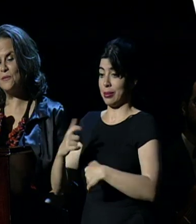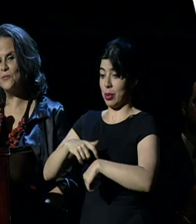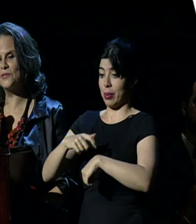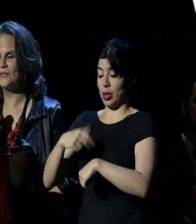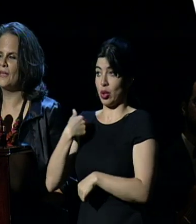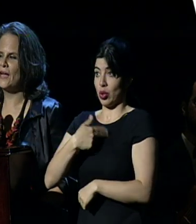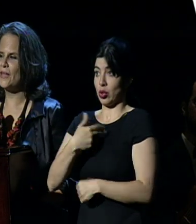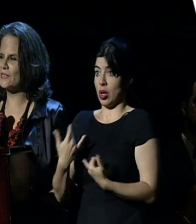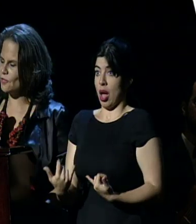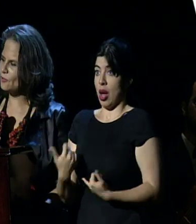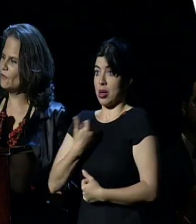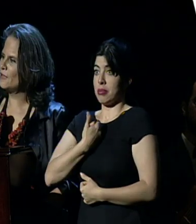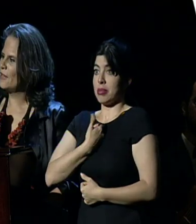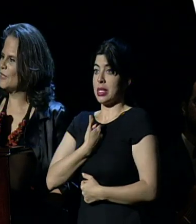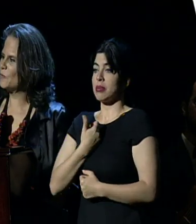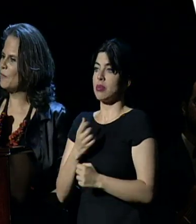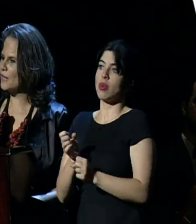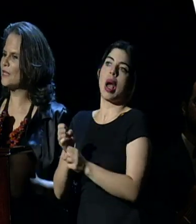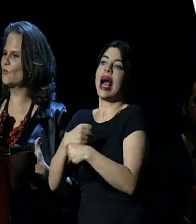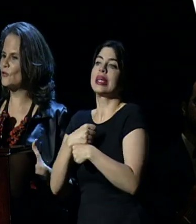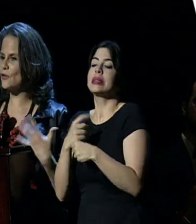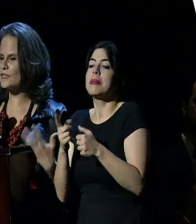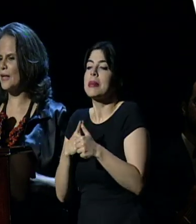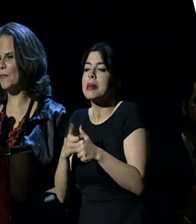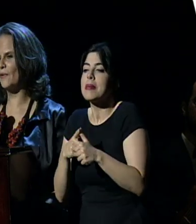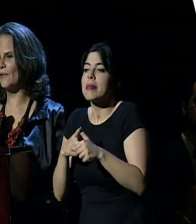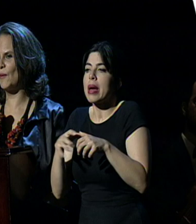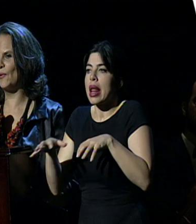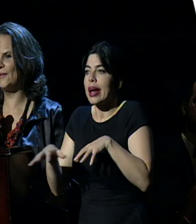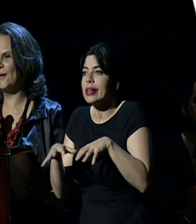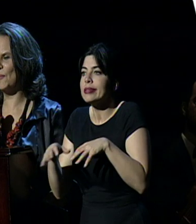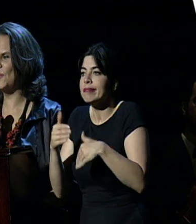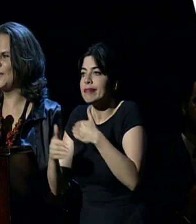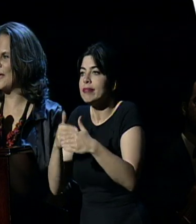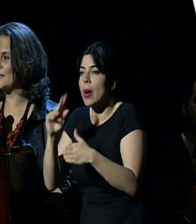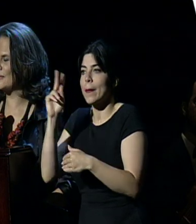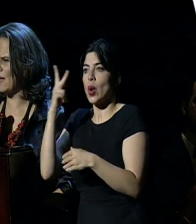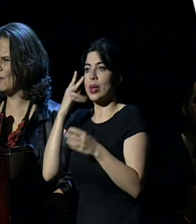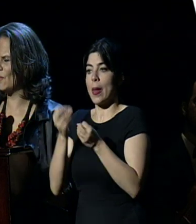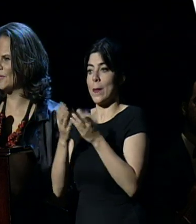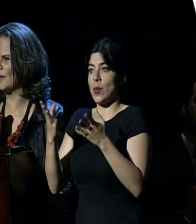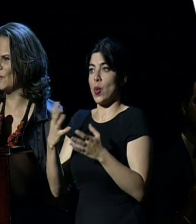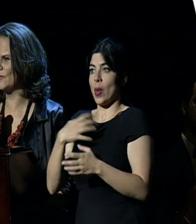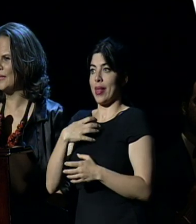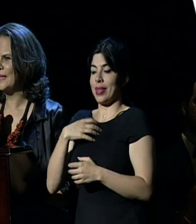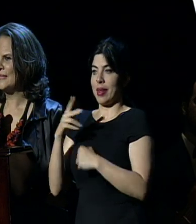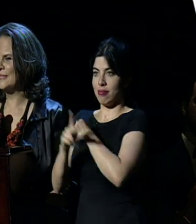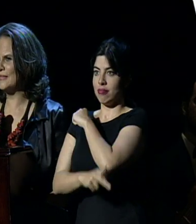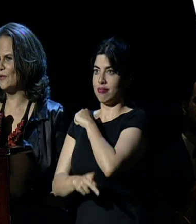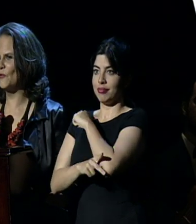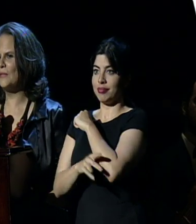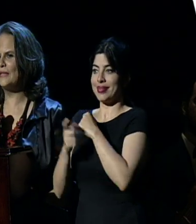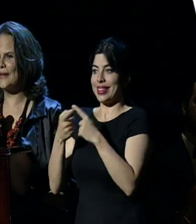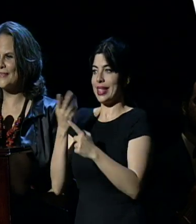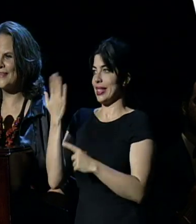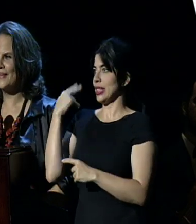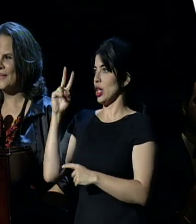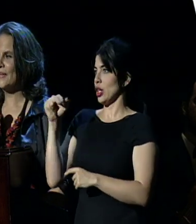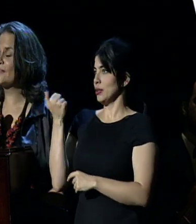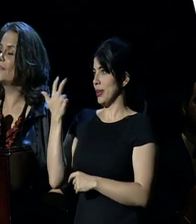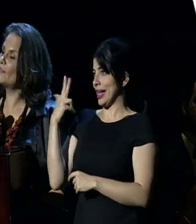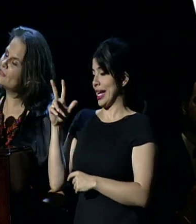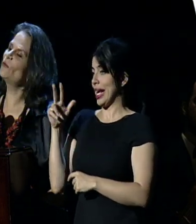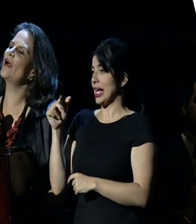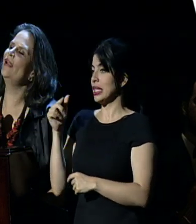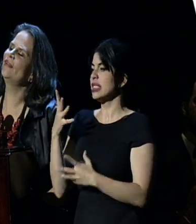nosotros mismos haciendo las primeras actuaciones en el marco de una política pública de Estado, como tenemos desde el 2013,